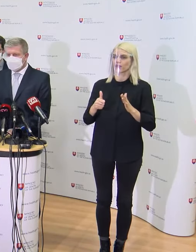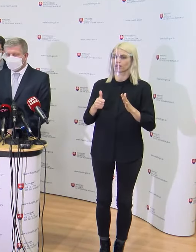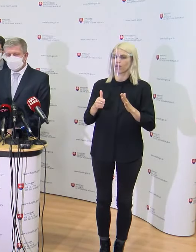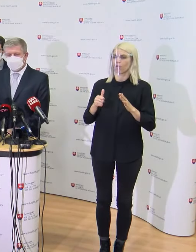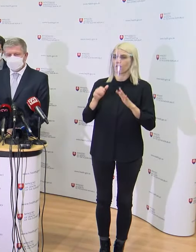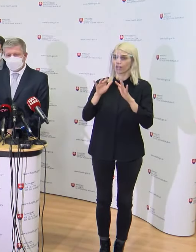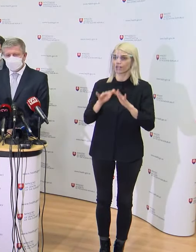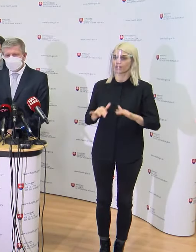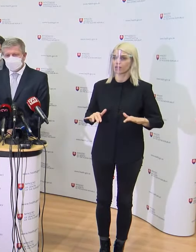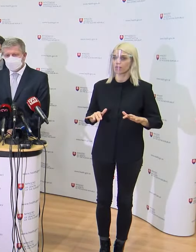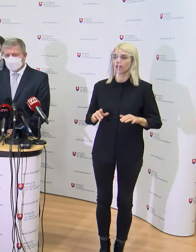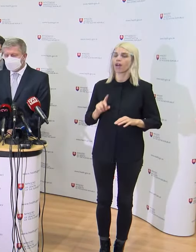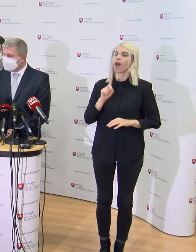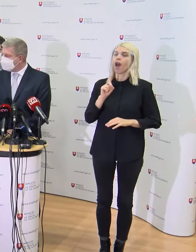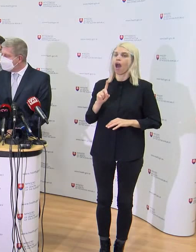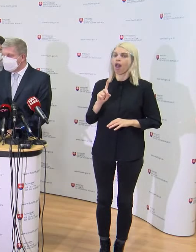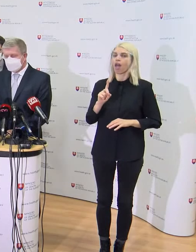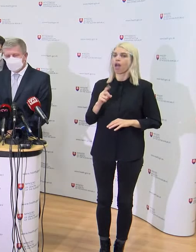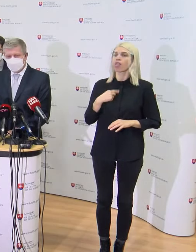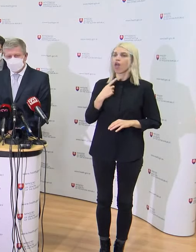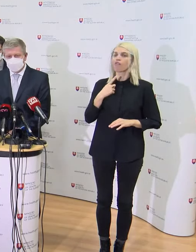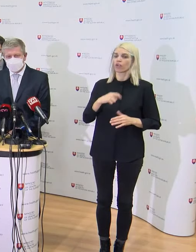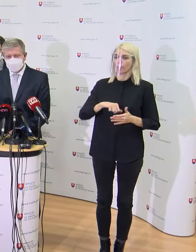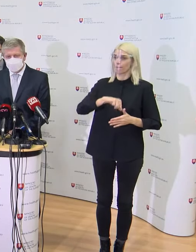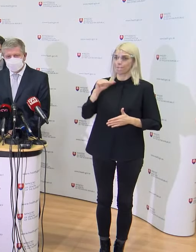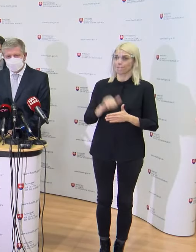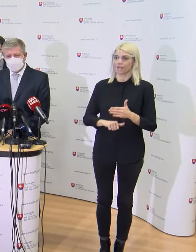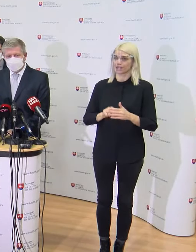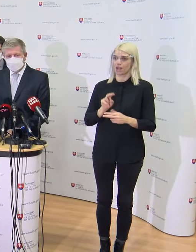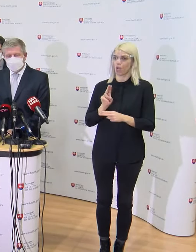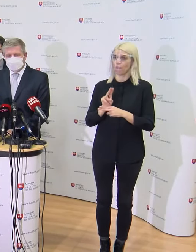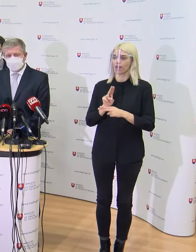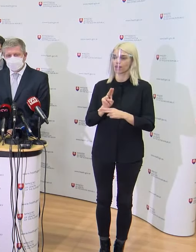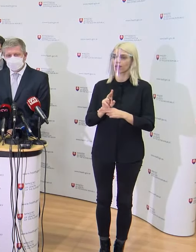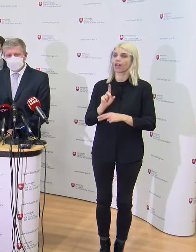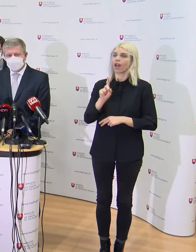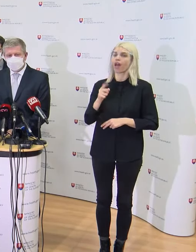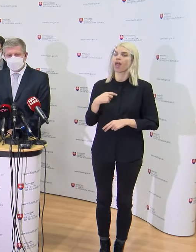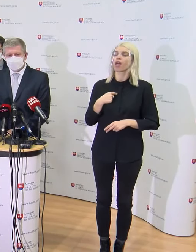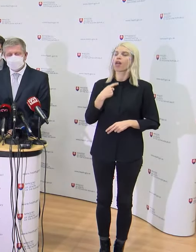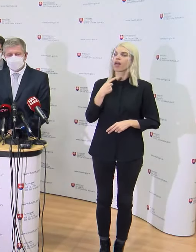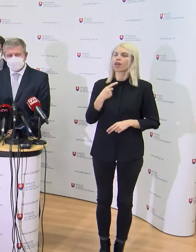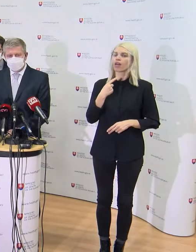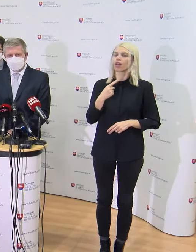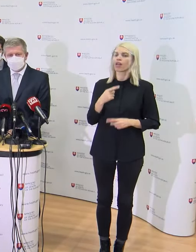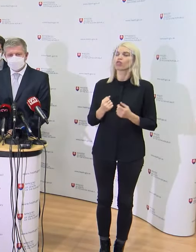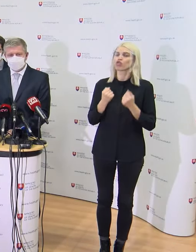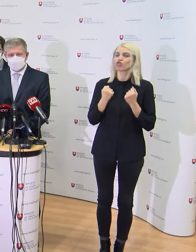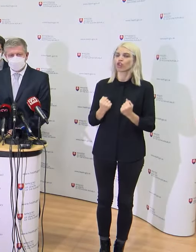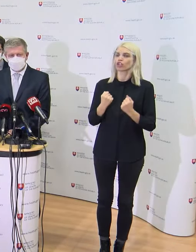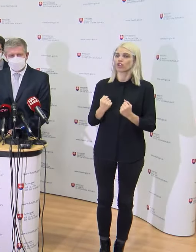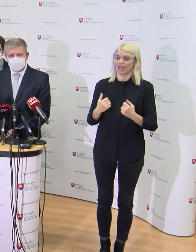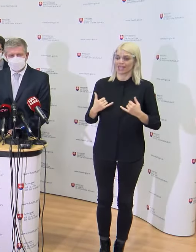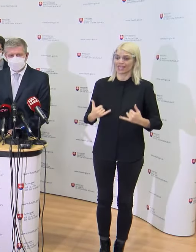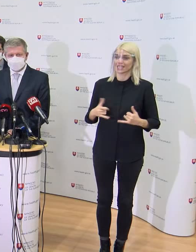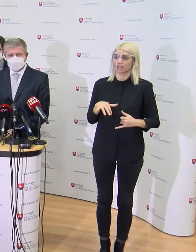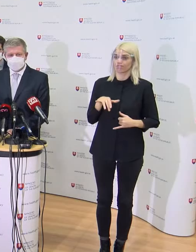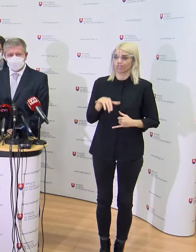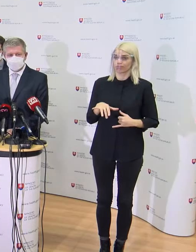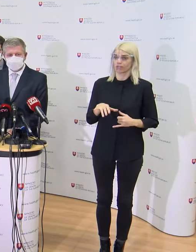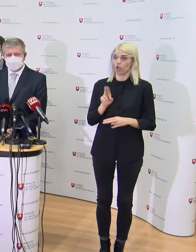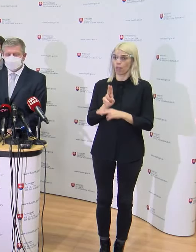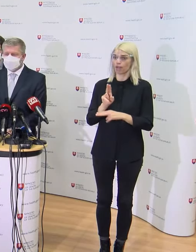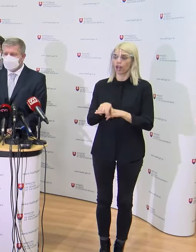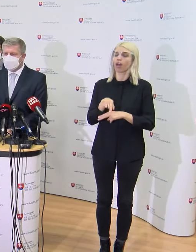16.12. s tým, že nehovoríme o sprísňovaní opatrení, hovoríme o dodržiavaní súčasných opatrení,